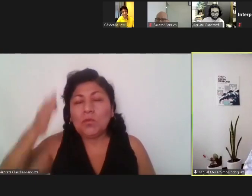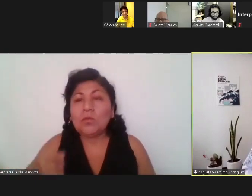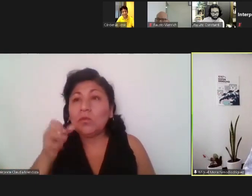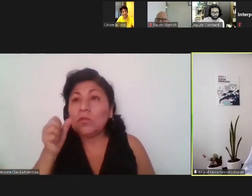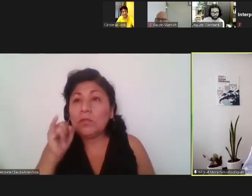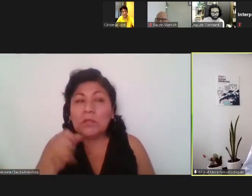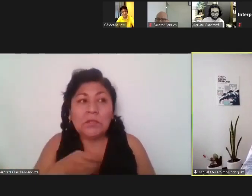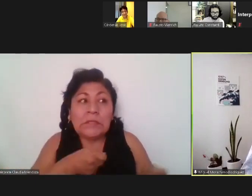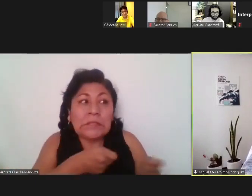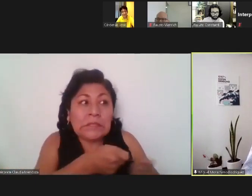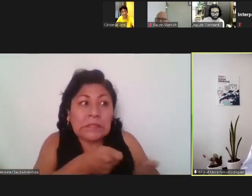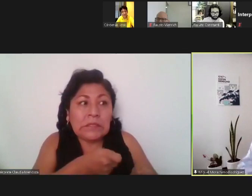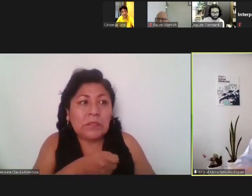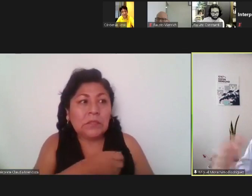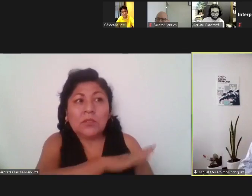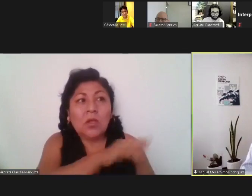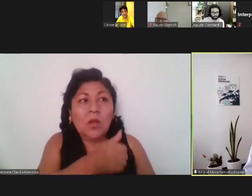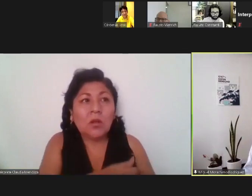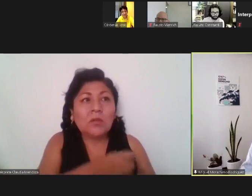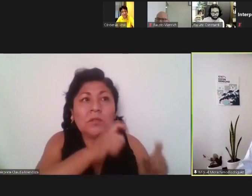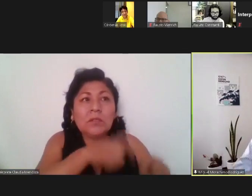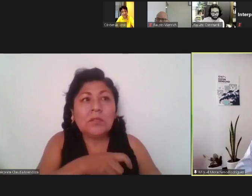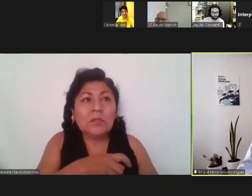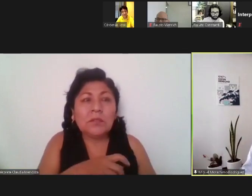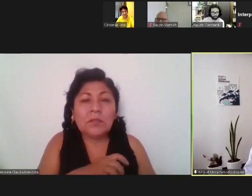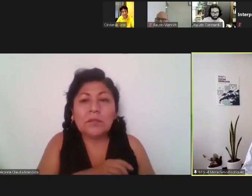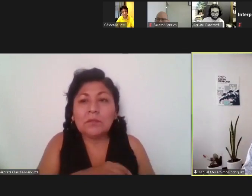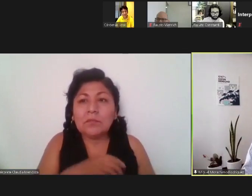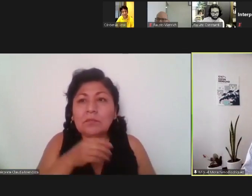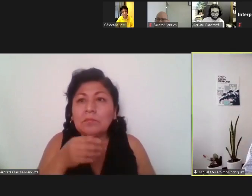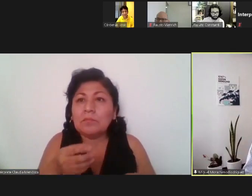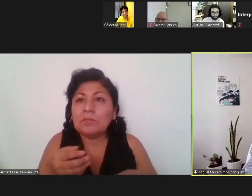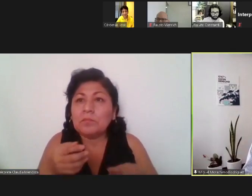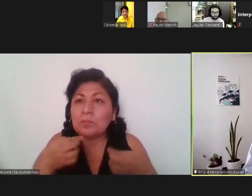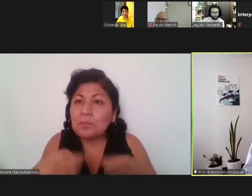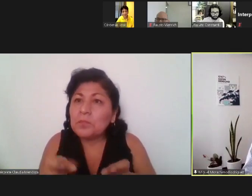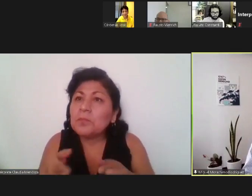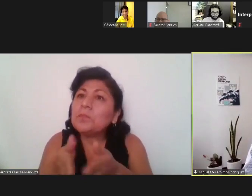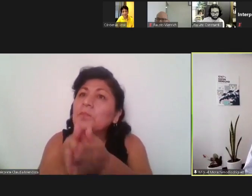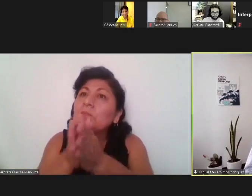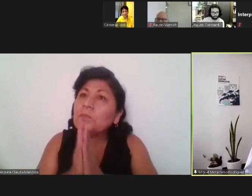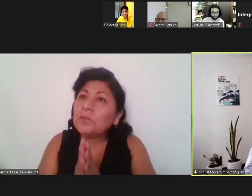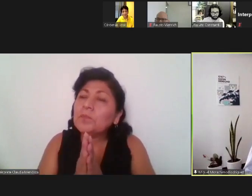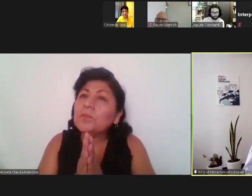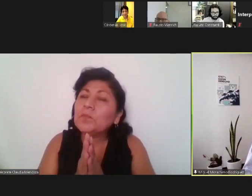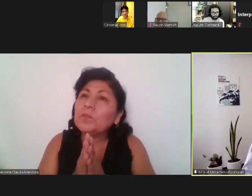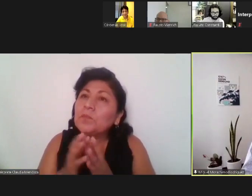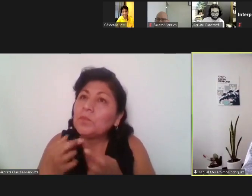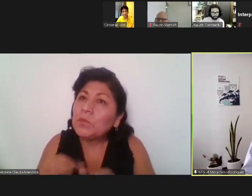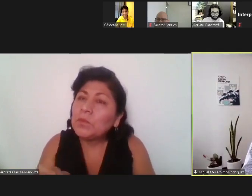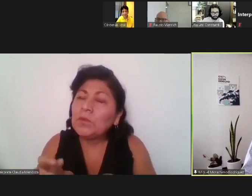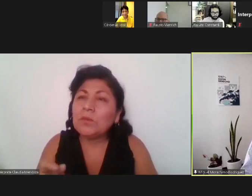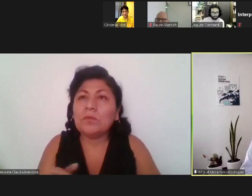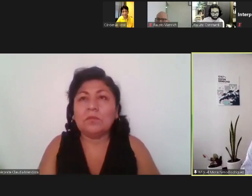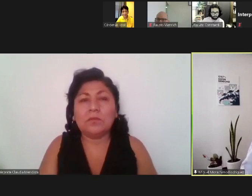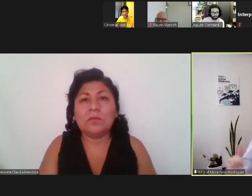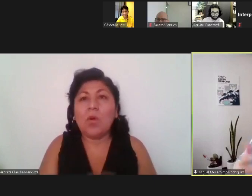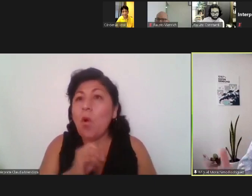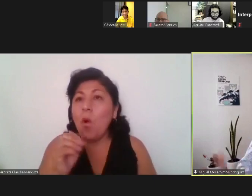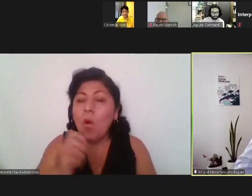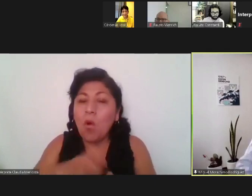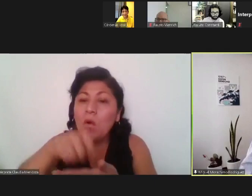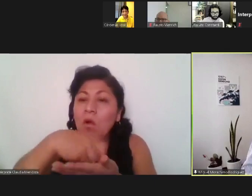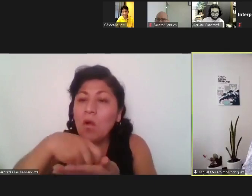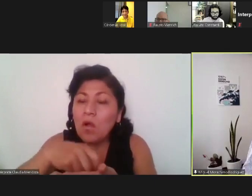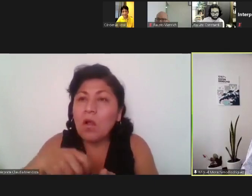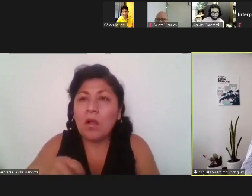el mundo a tener que registrar sus obras, a tener que como que pedir permiso, ir a como una suerte de registro para decir,